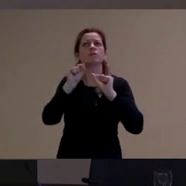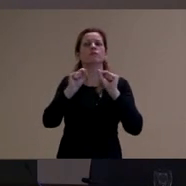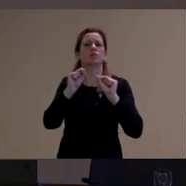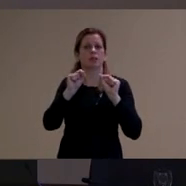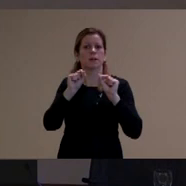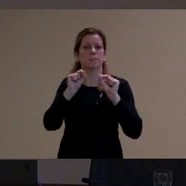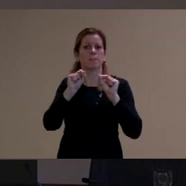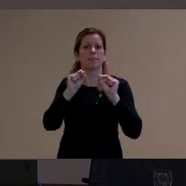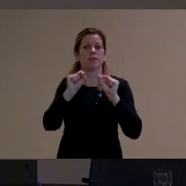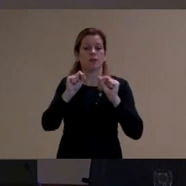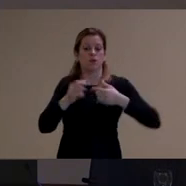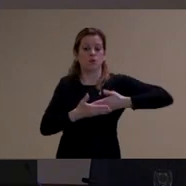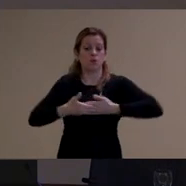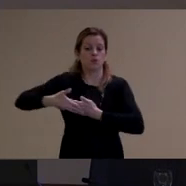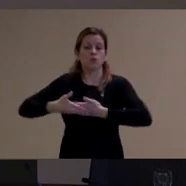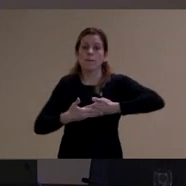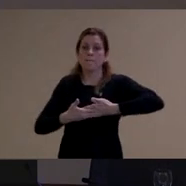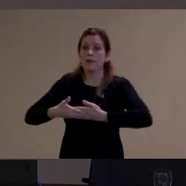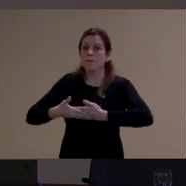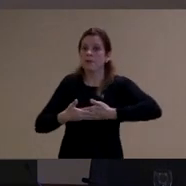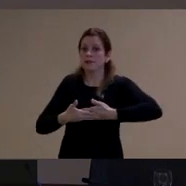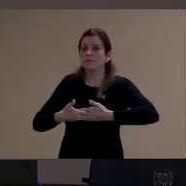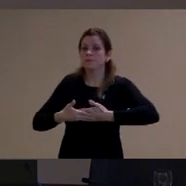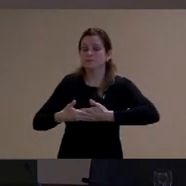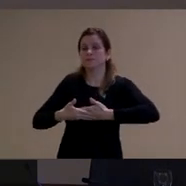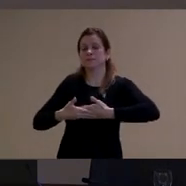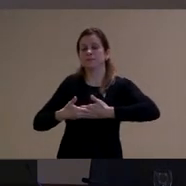enquanto os bebês né